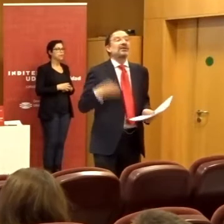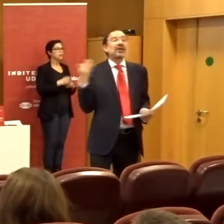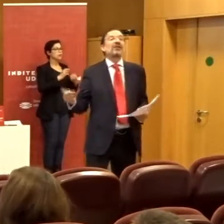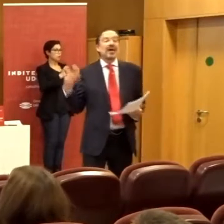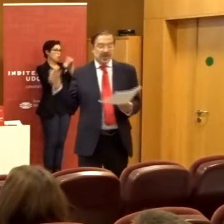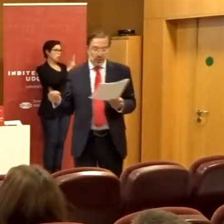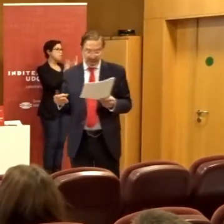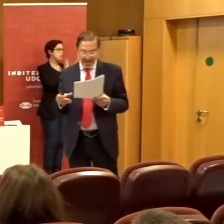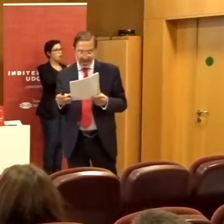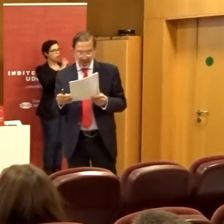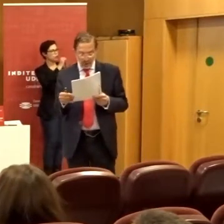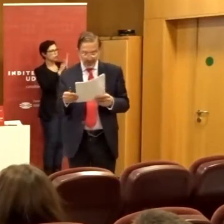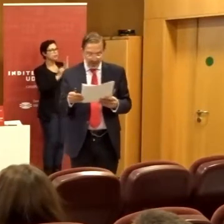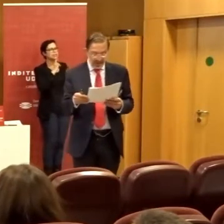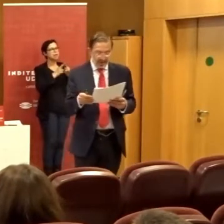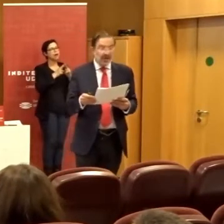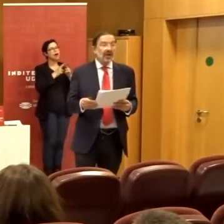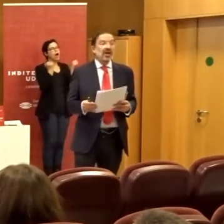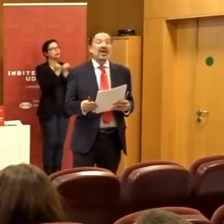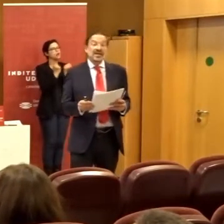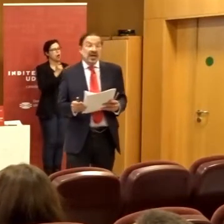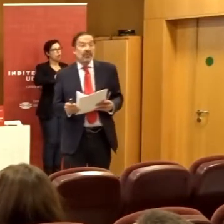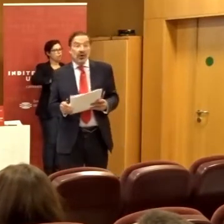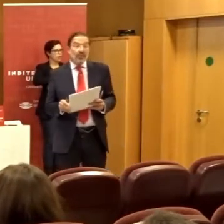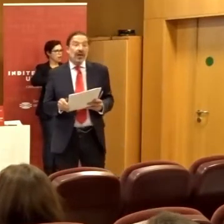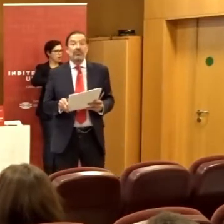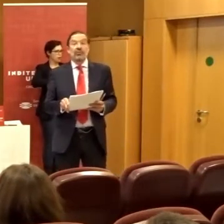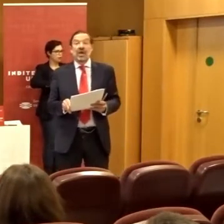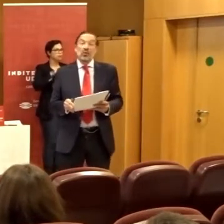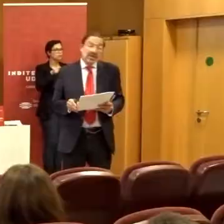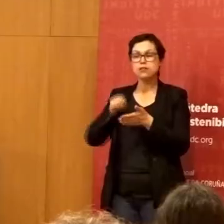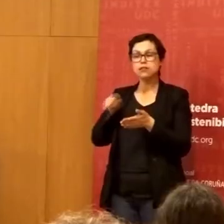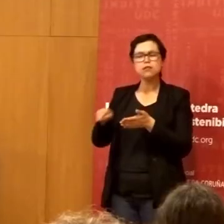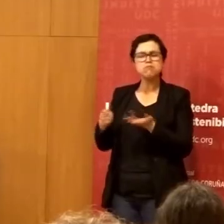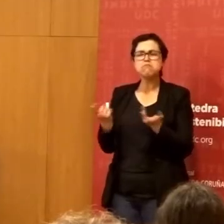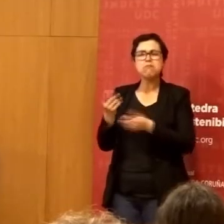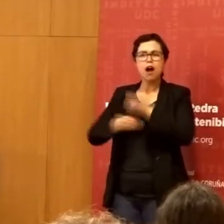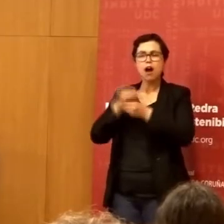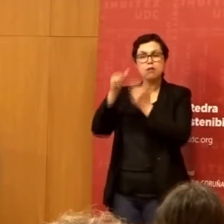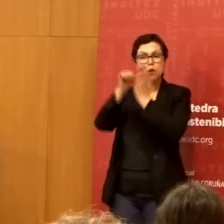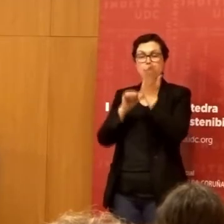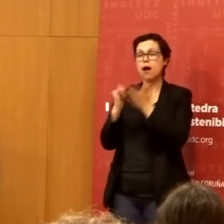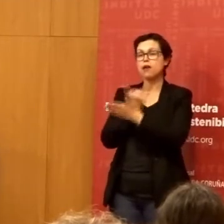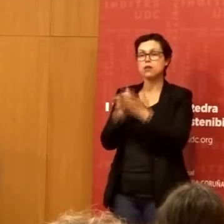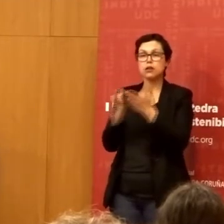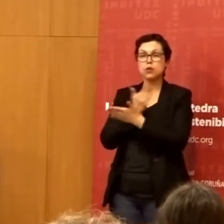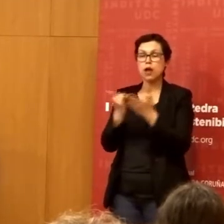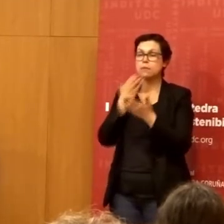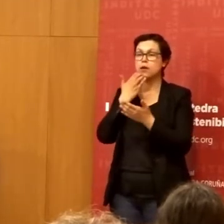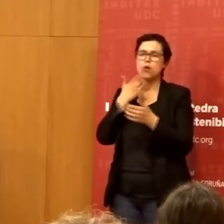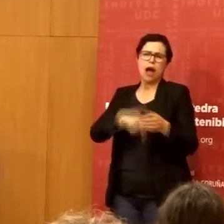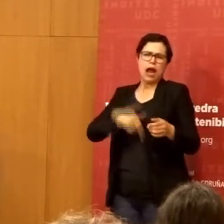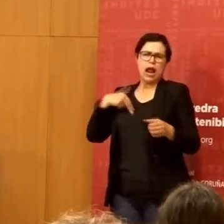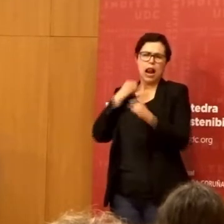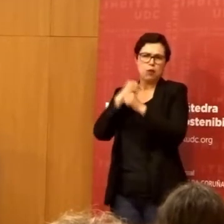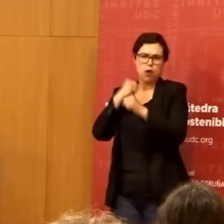es de tareas auxiliares de oficina. En ese programa, pues algunas de las asignaturas que son de formación laboral general,